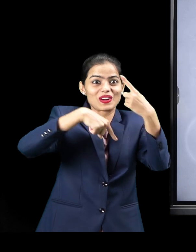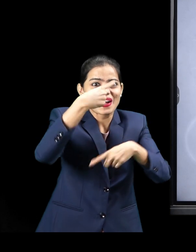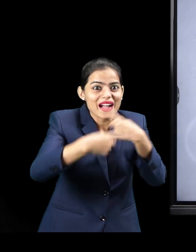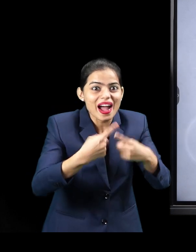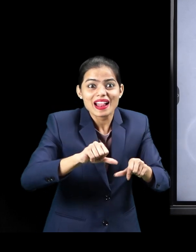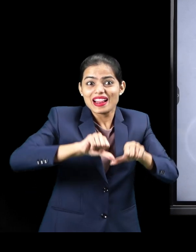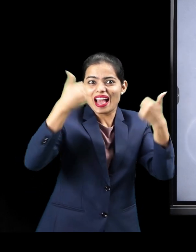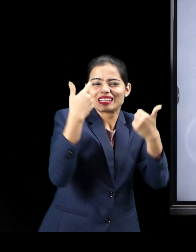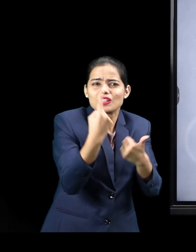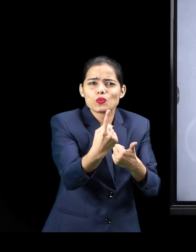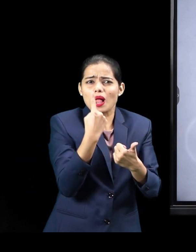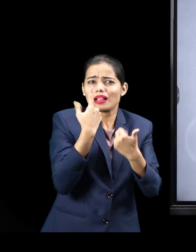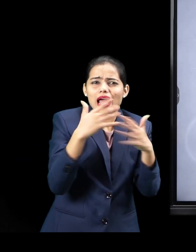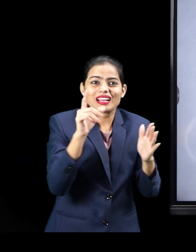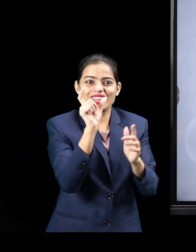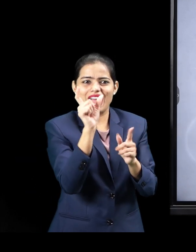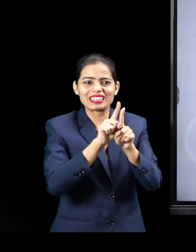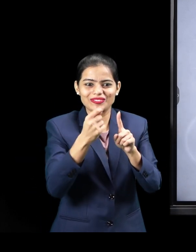కార్డుని ఎంచుకోవటం.